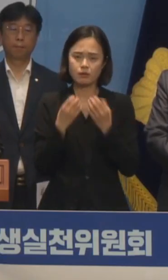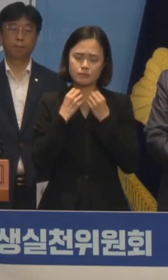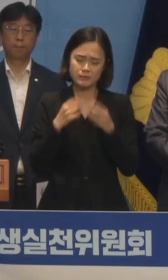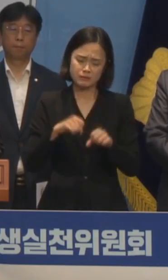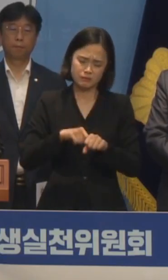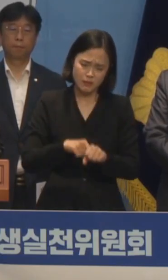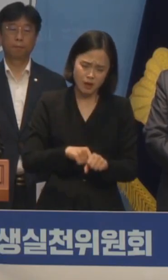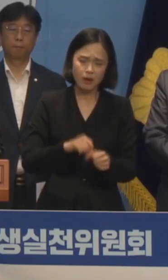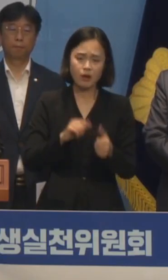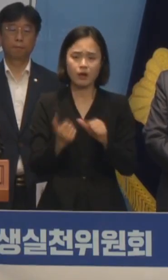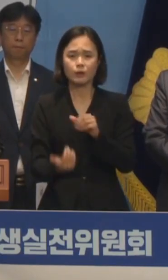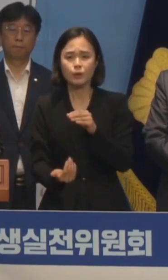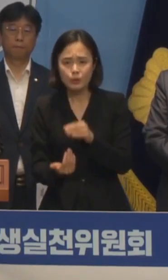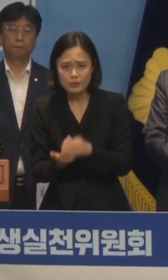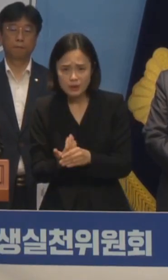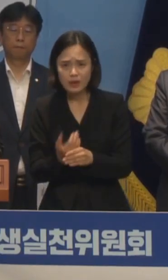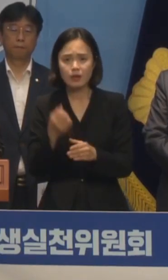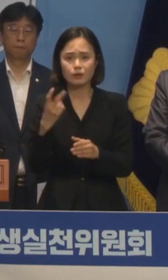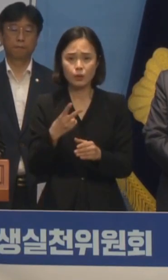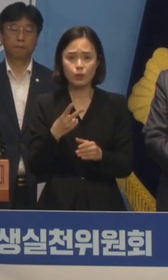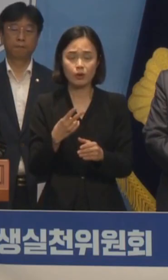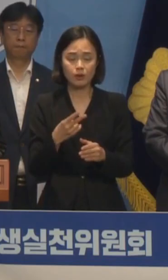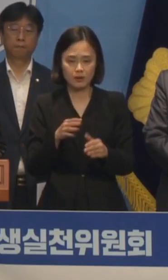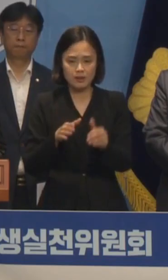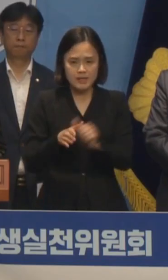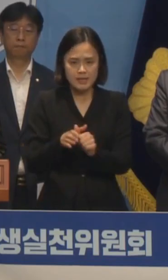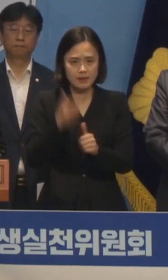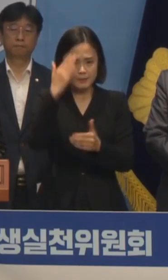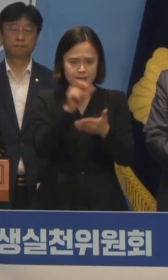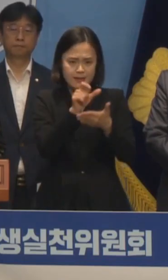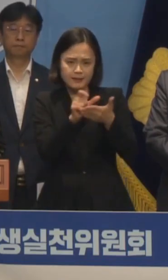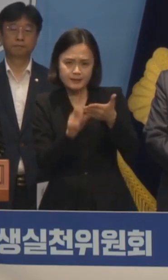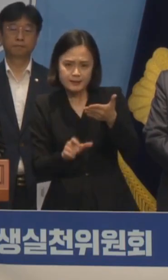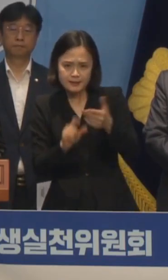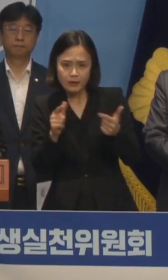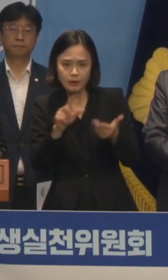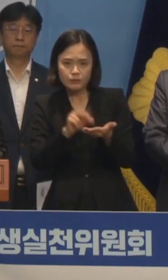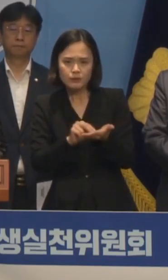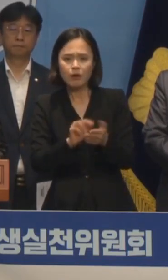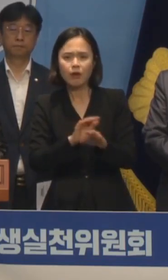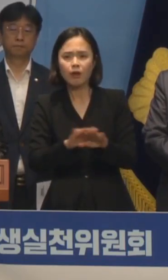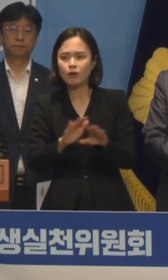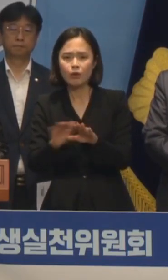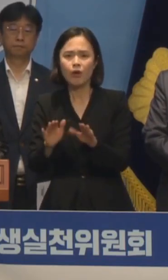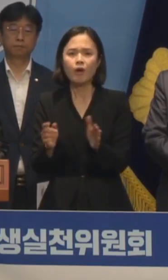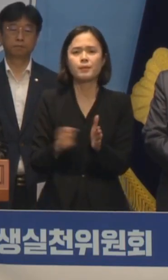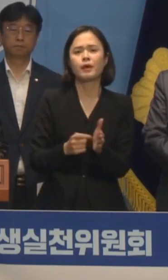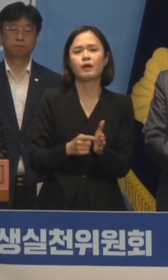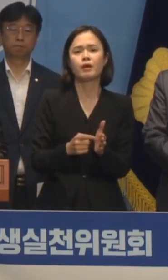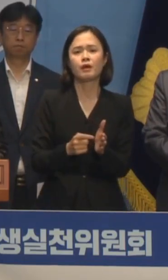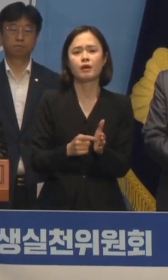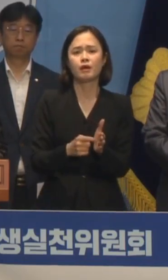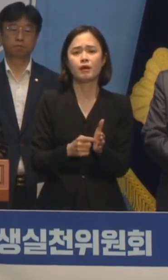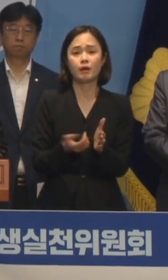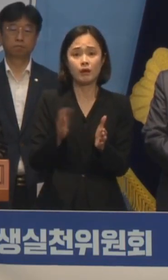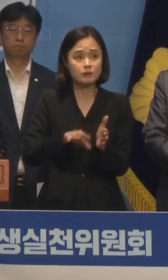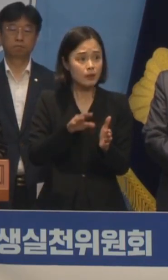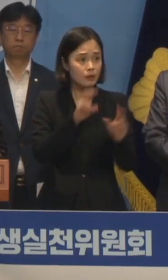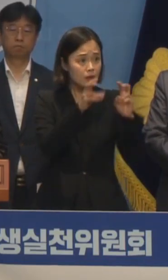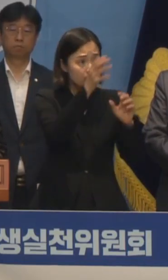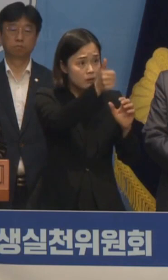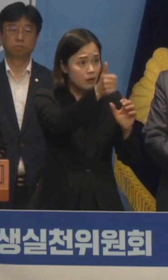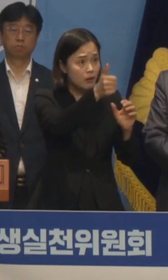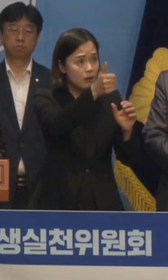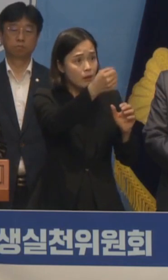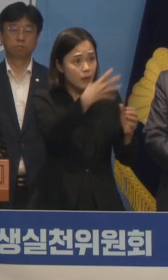은폐된 산재 등 해결해야 될 과제들이 산더미이지만 이 부분들에 대해서 명확한 답변들을